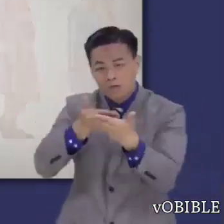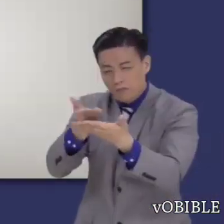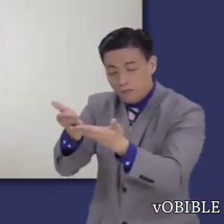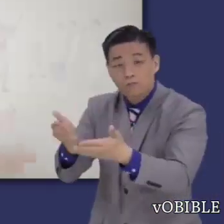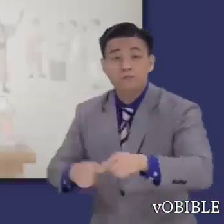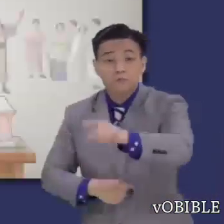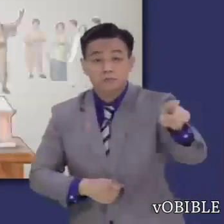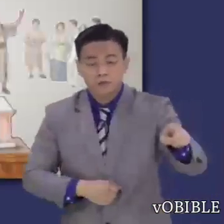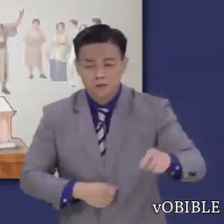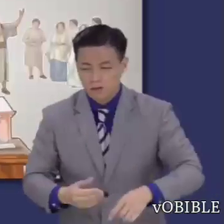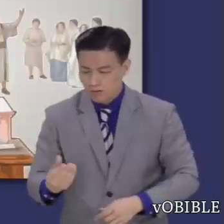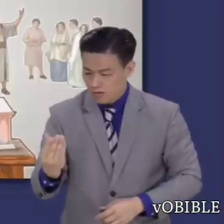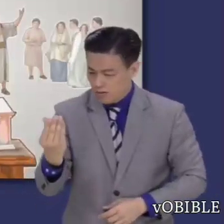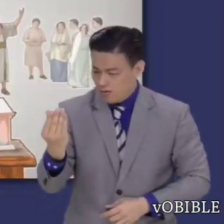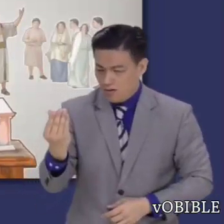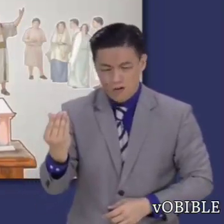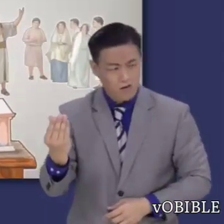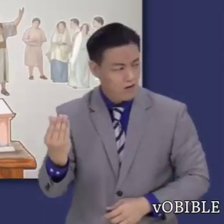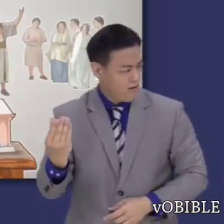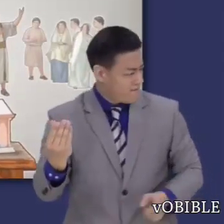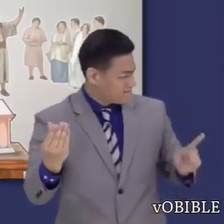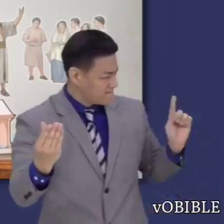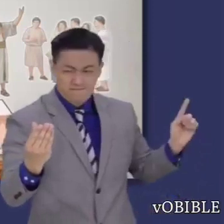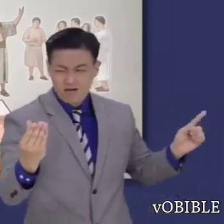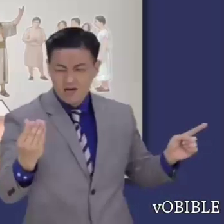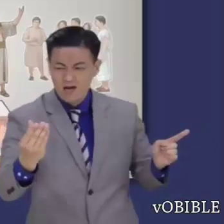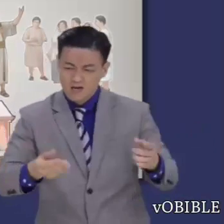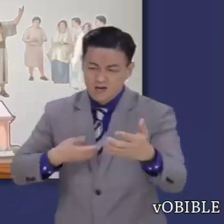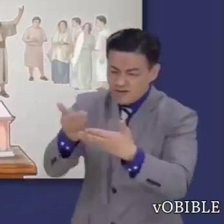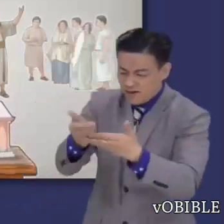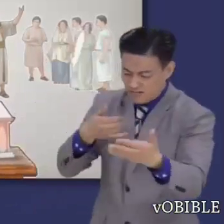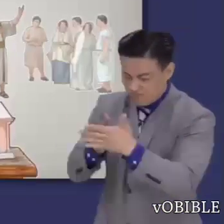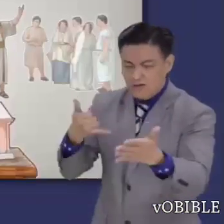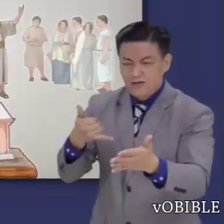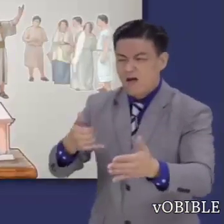这令制造偶像的工匠大为愤怒，甚至引发暴动。